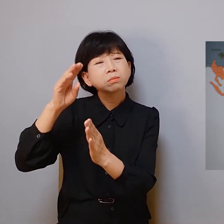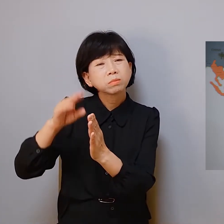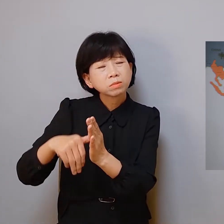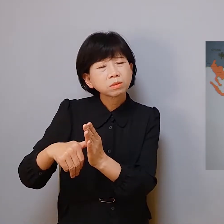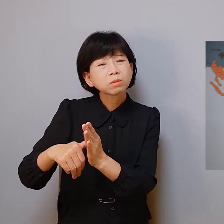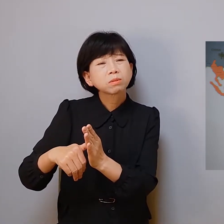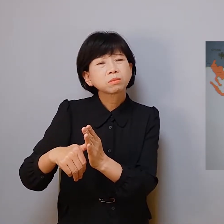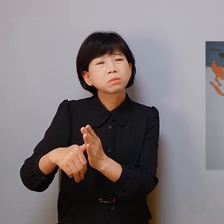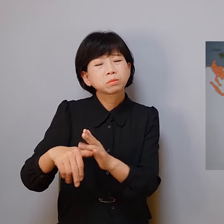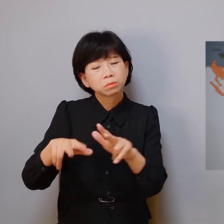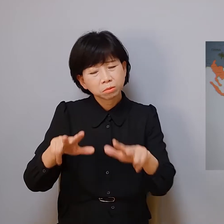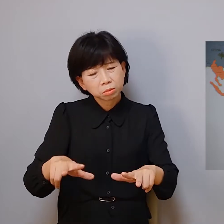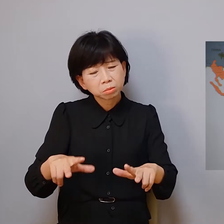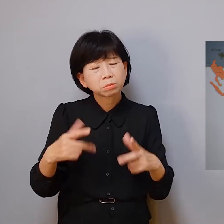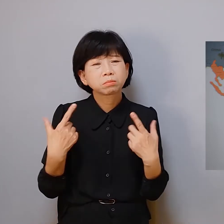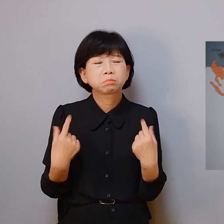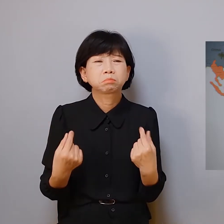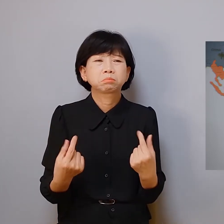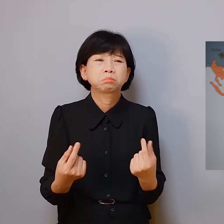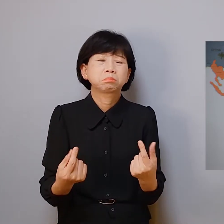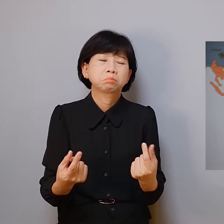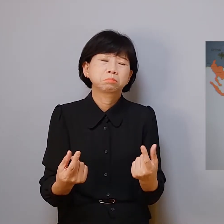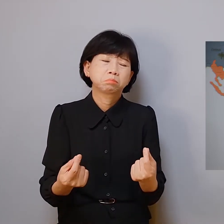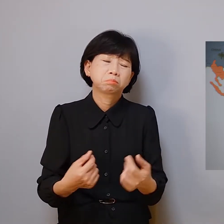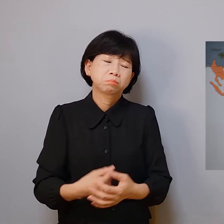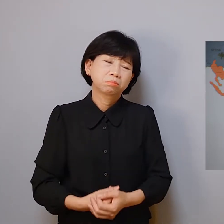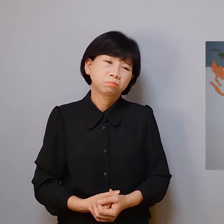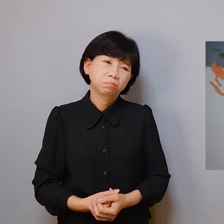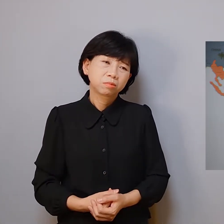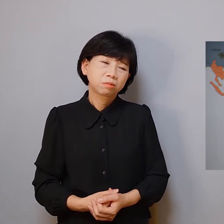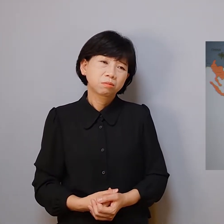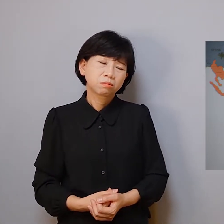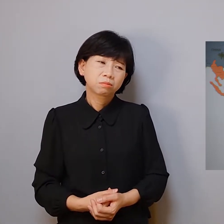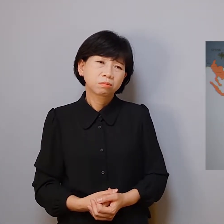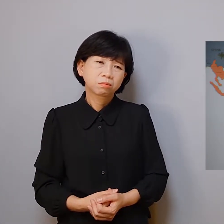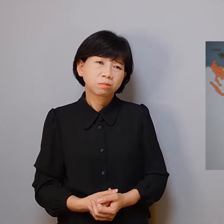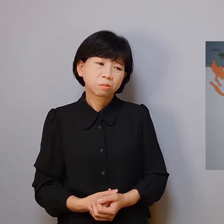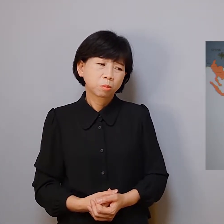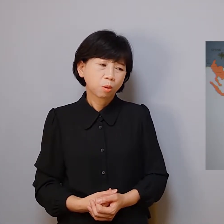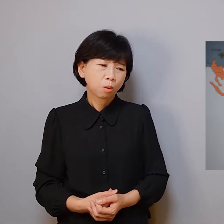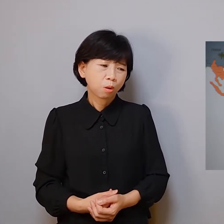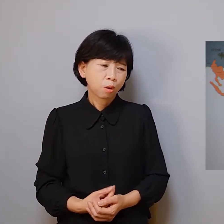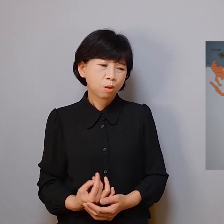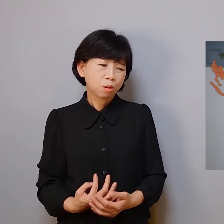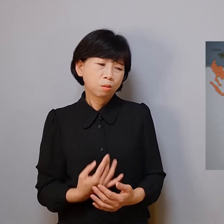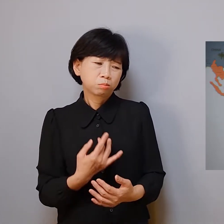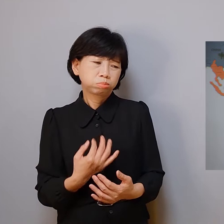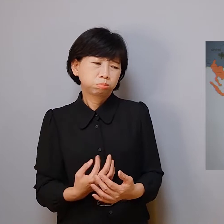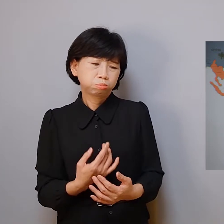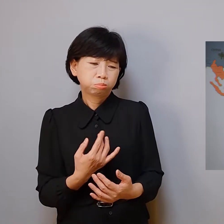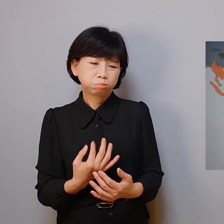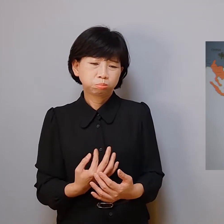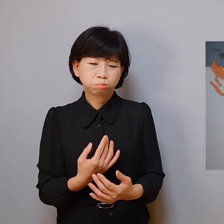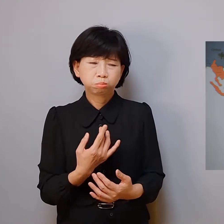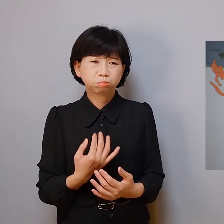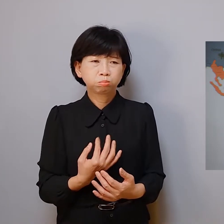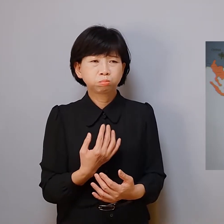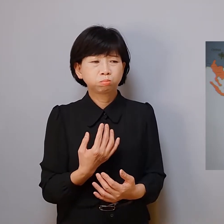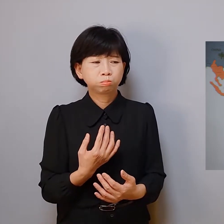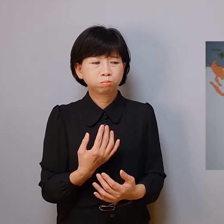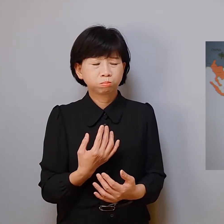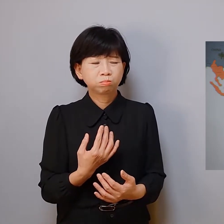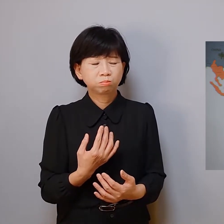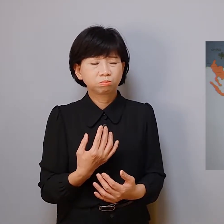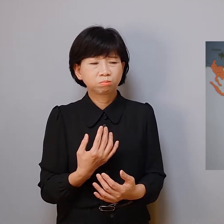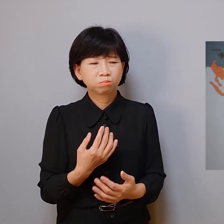비슷하다라는 거죠. 어찌 보면 말도 안 되는 현실 속에서 금방이라도 부글부글 끓어오르는